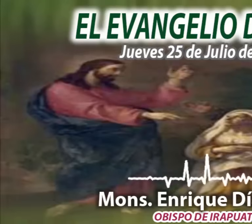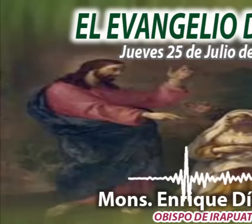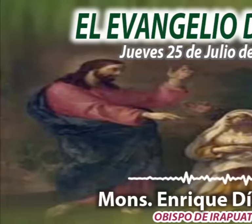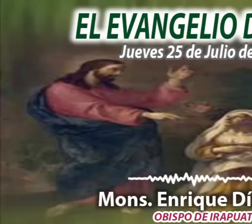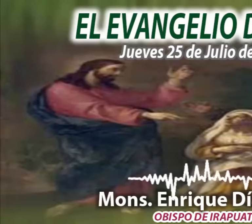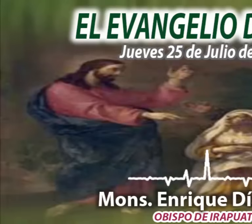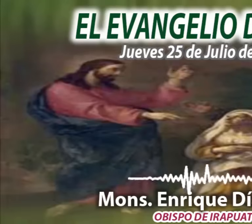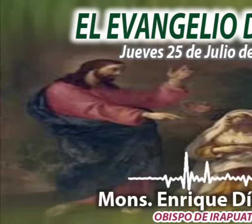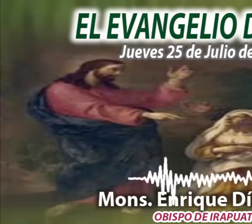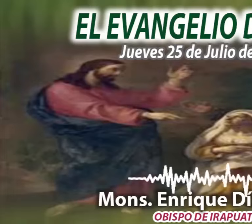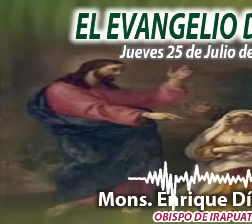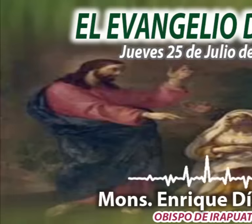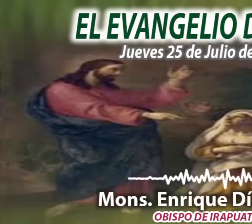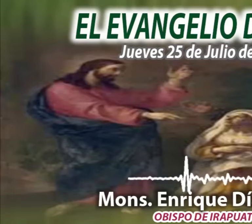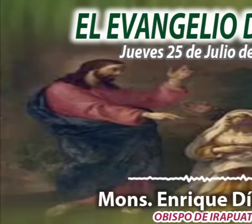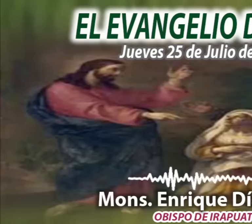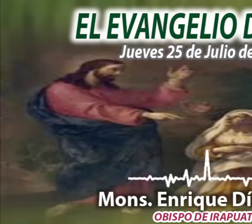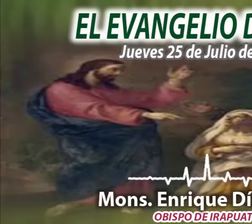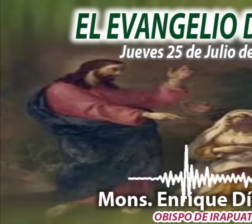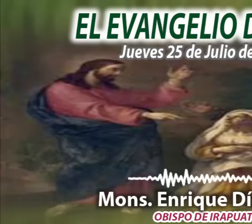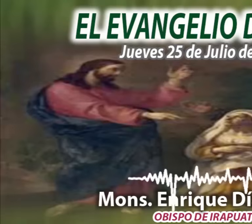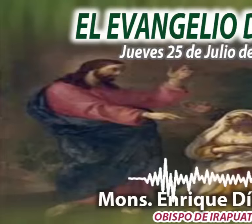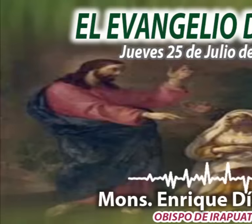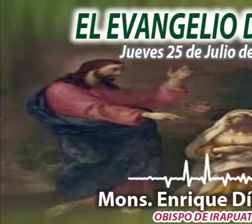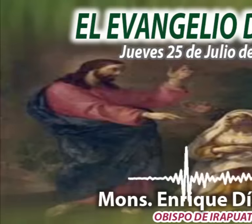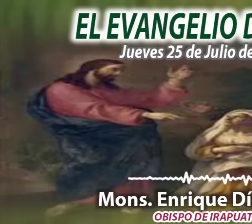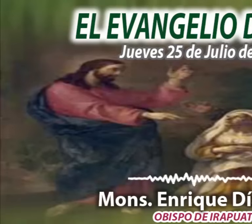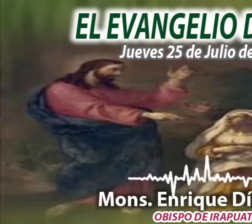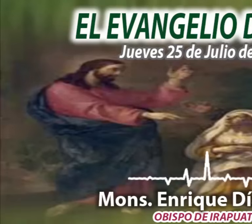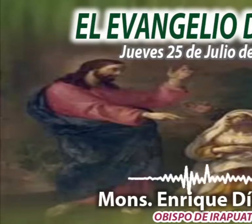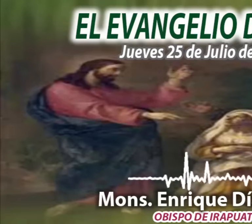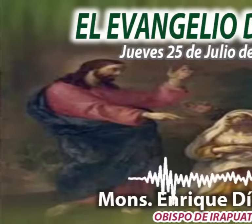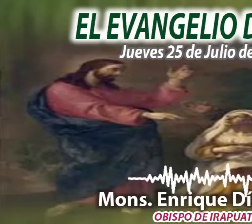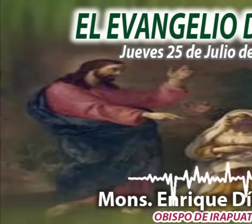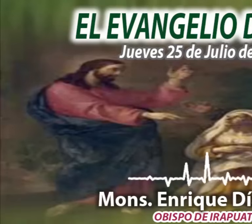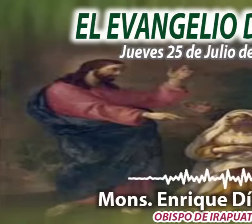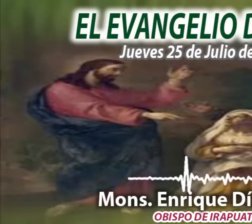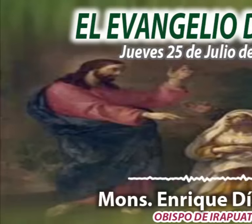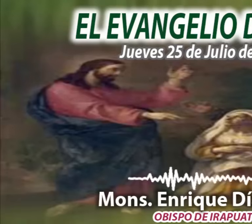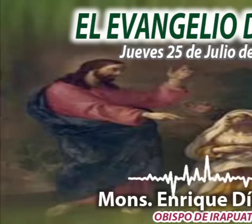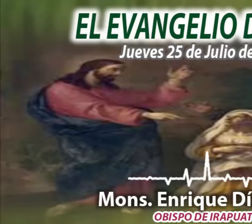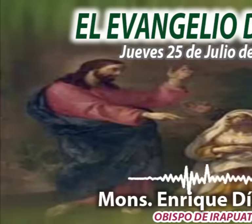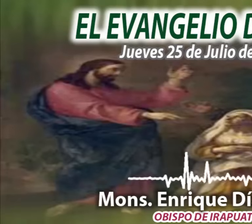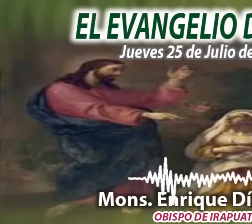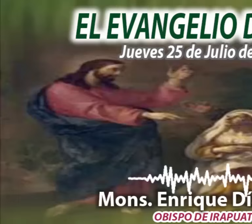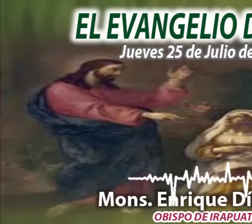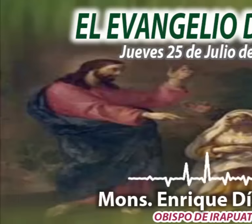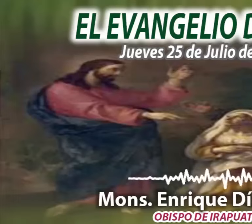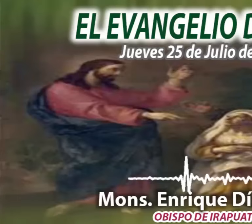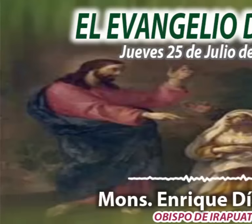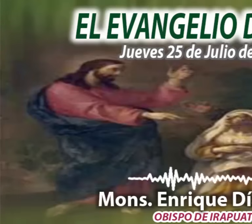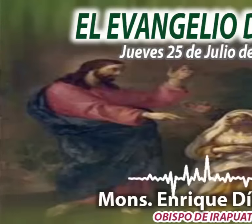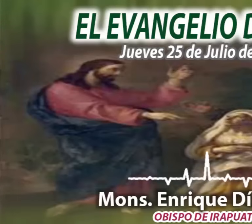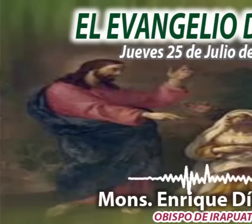El Evangelio del Día, en voz de Monseñor Enrique Díaz, a través de Radio María, Voz de